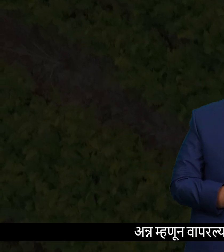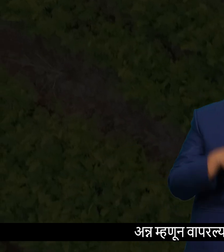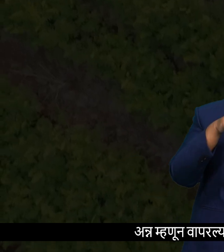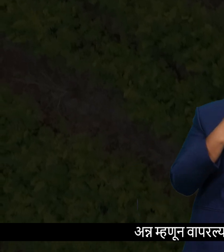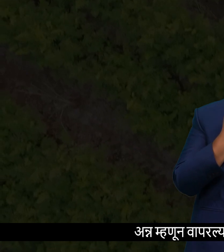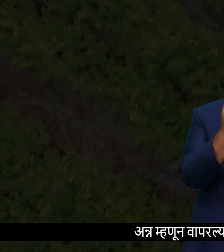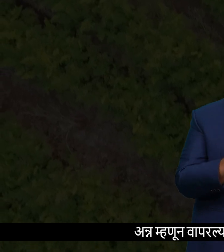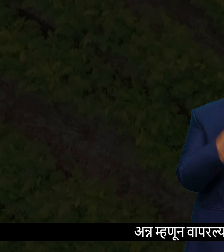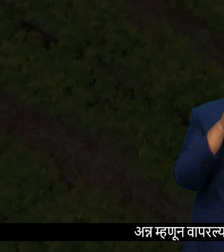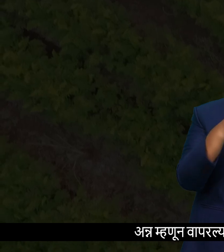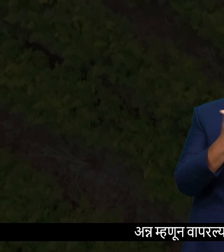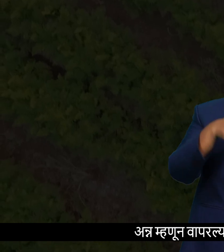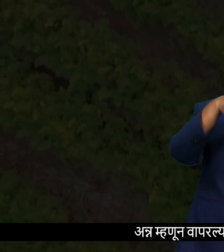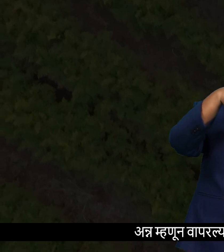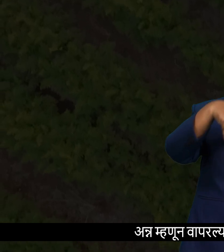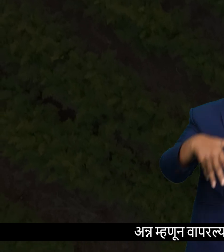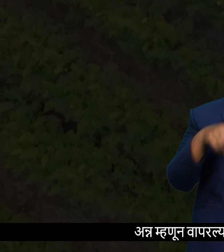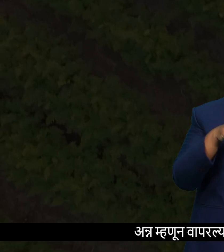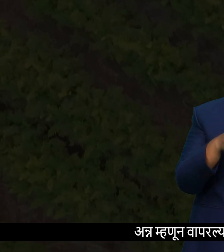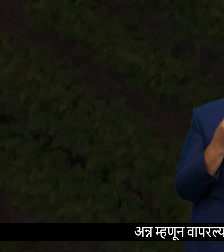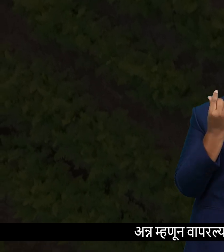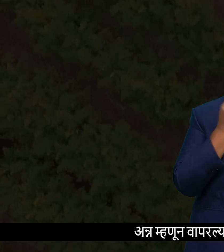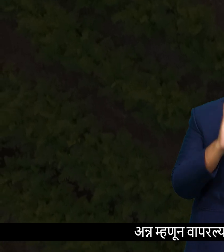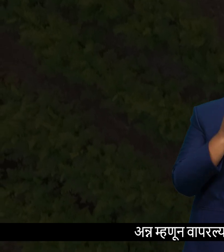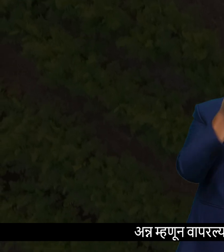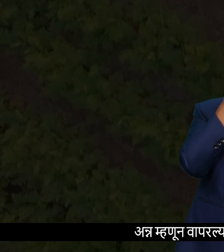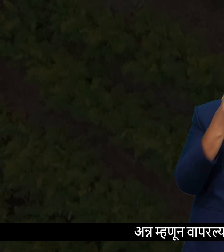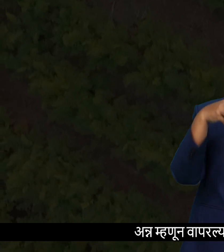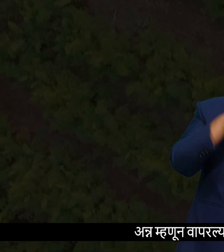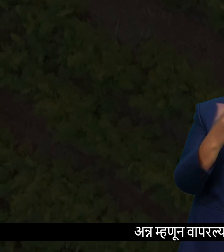अन्न म्हणून वापरल्या जाणाऱ्या वनस्पतींच्या मुळांमध्ये